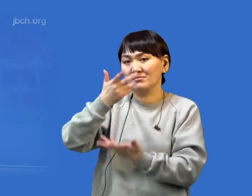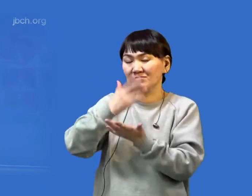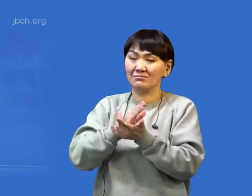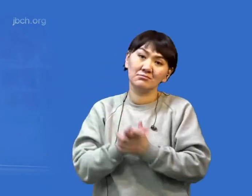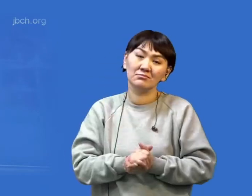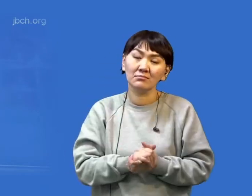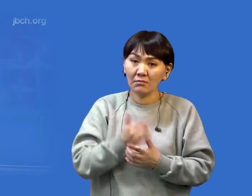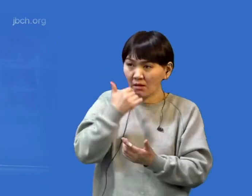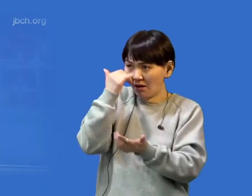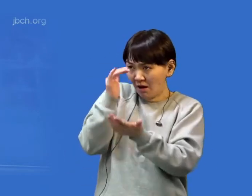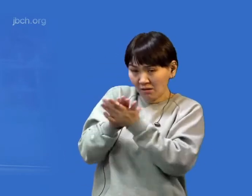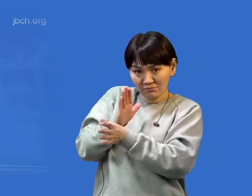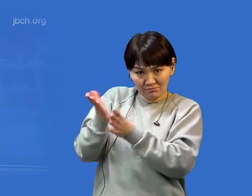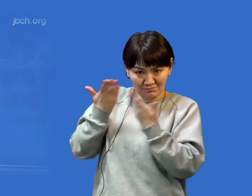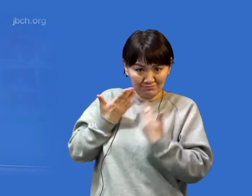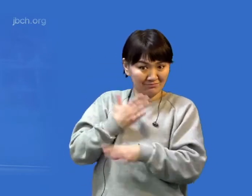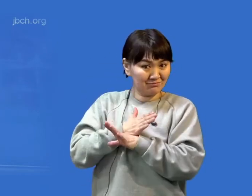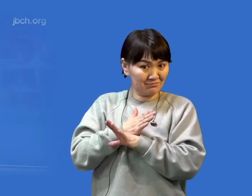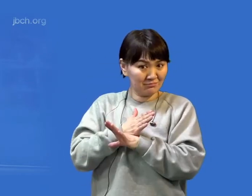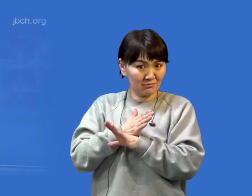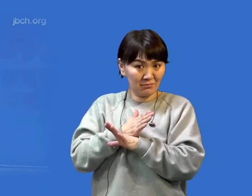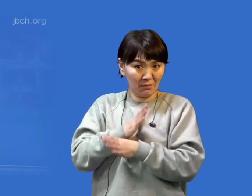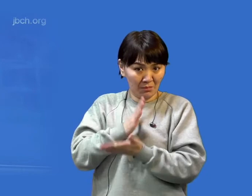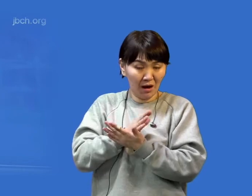Ингээд амлажчихсан байгаа биш үү?